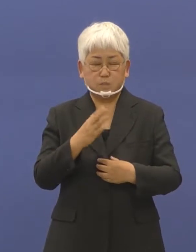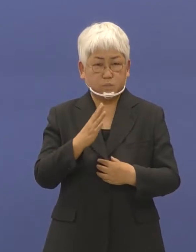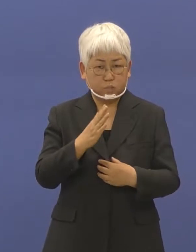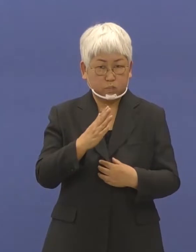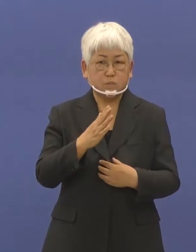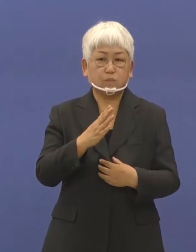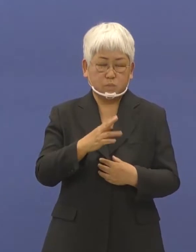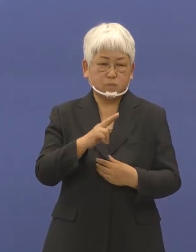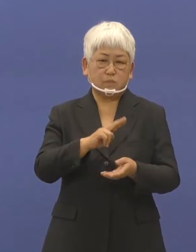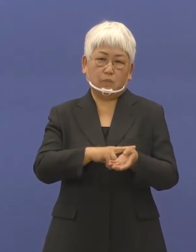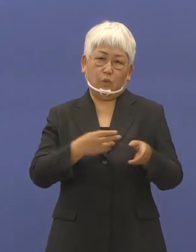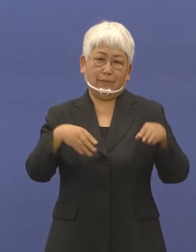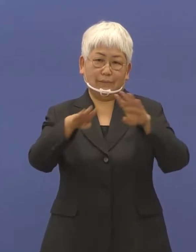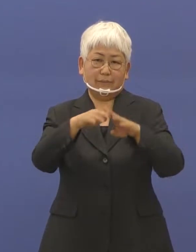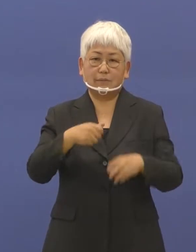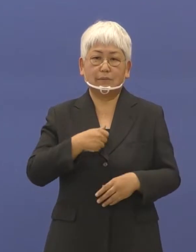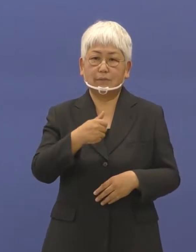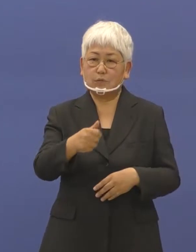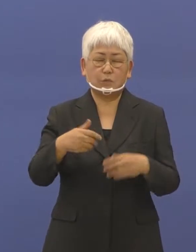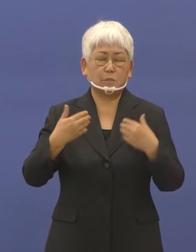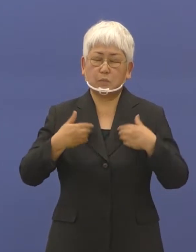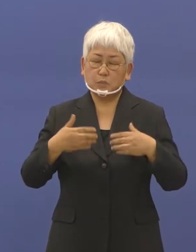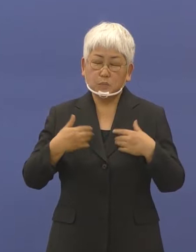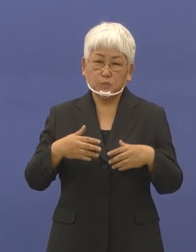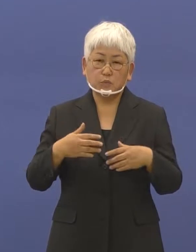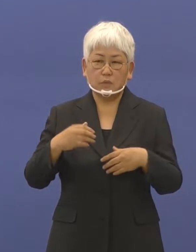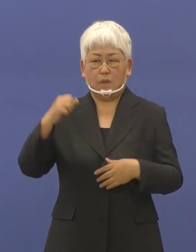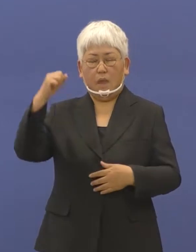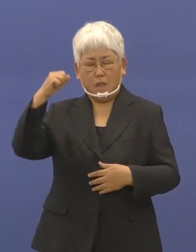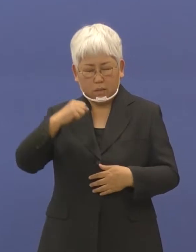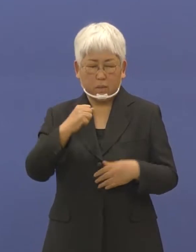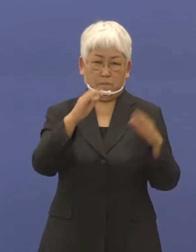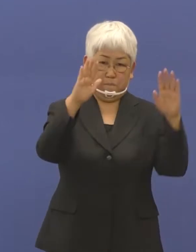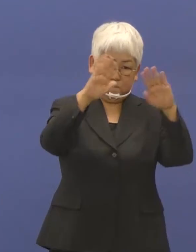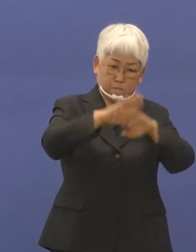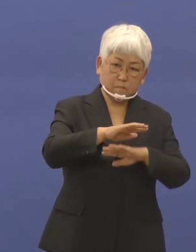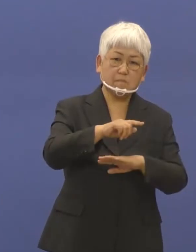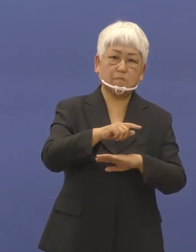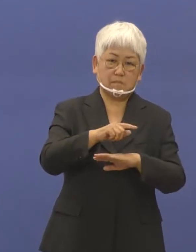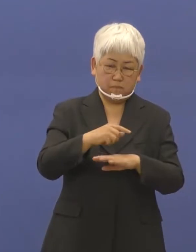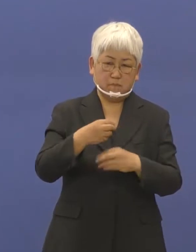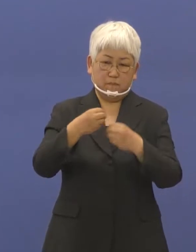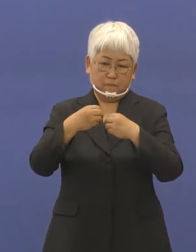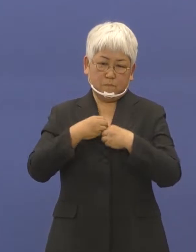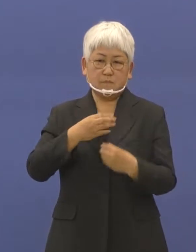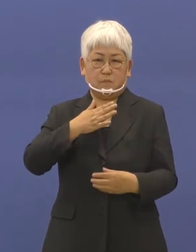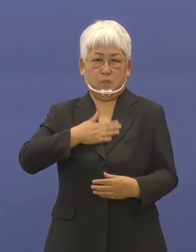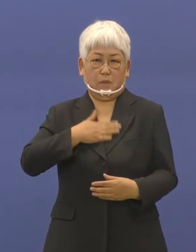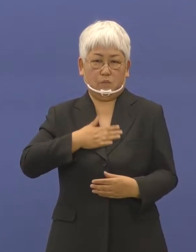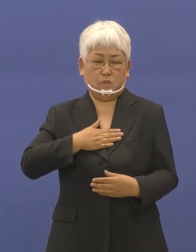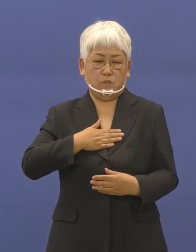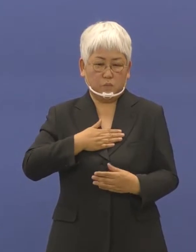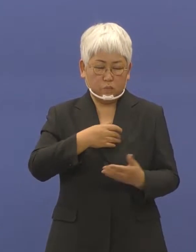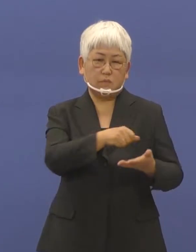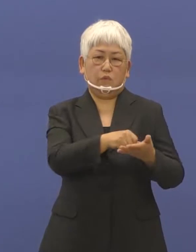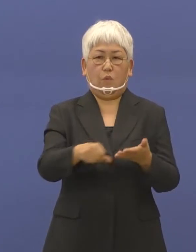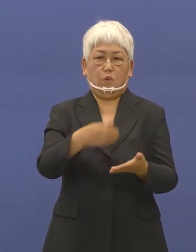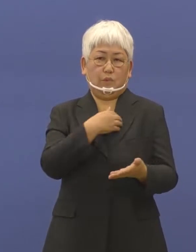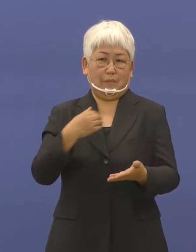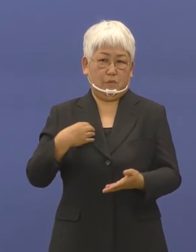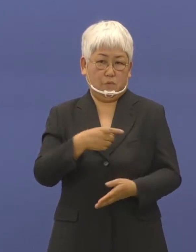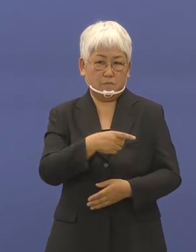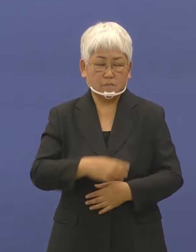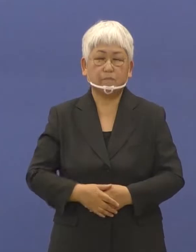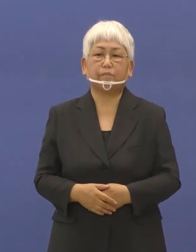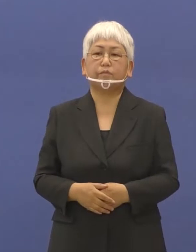医療機関を介せずに24時間いつでも陽性者登録をすることができます。そして